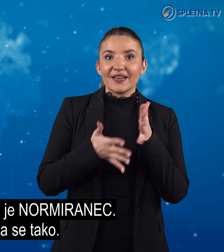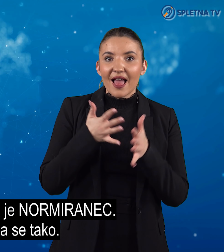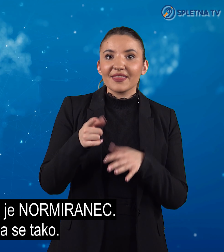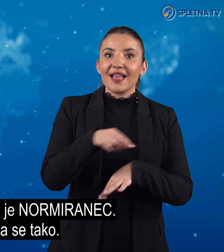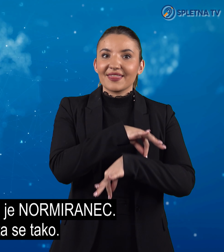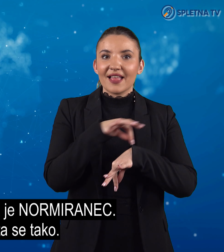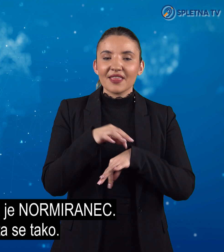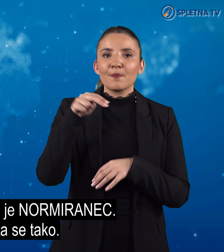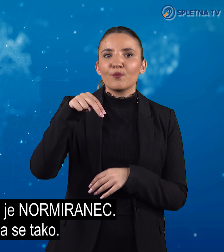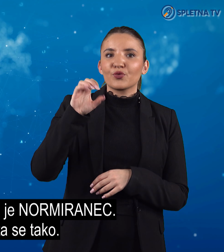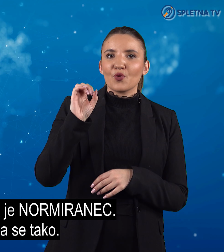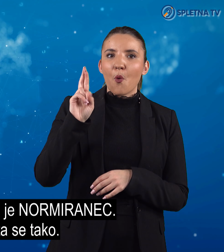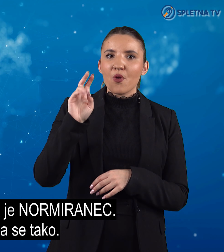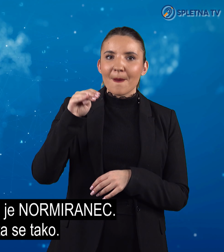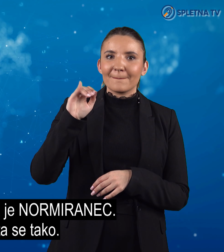Kretnja tedna je normiranec.